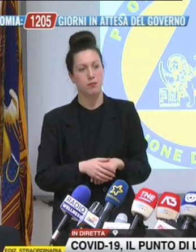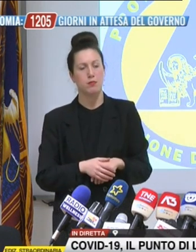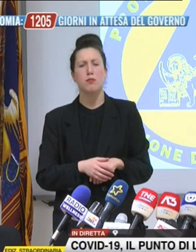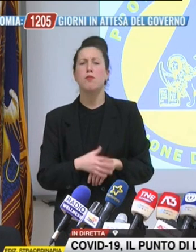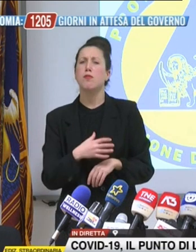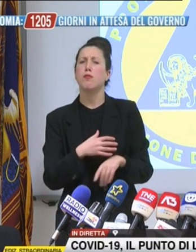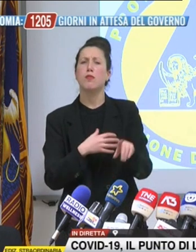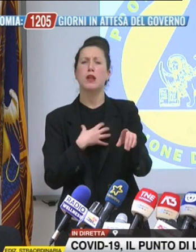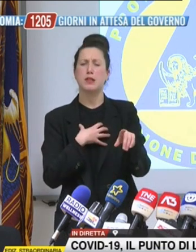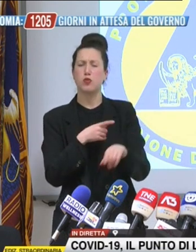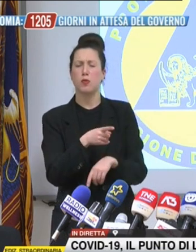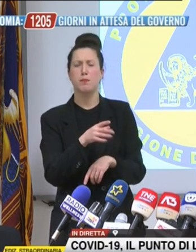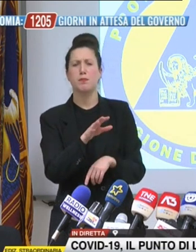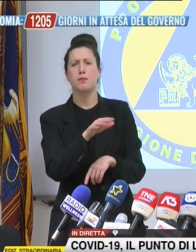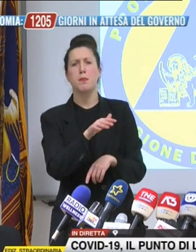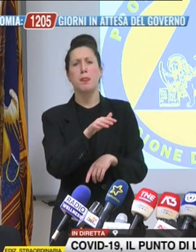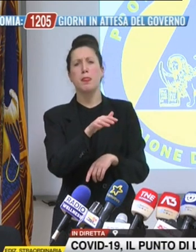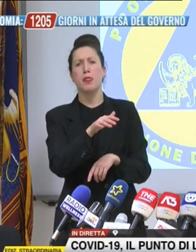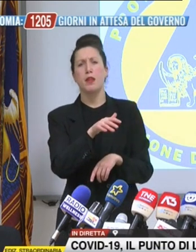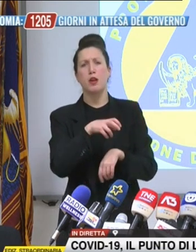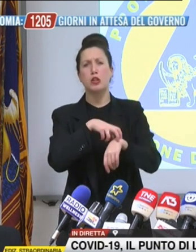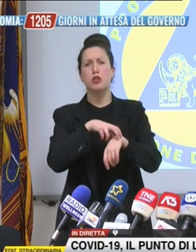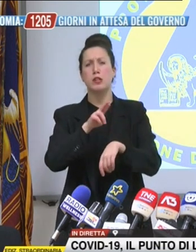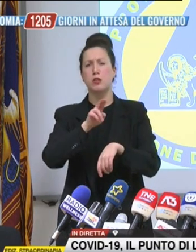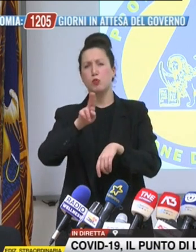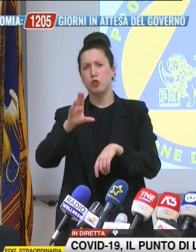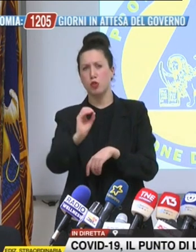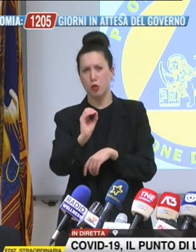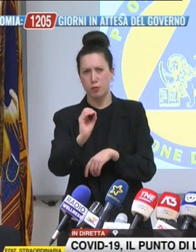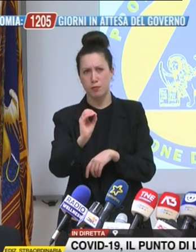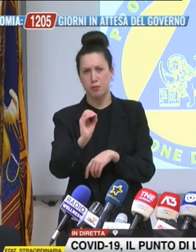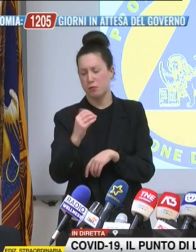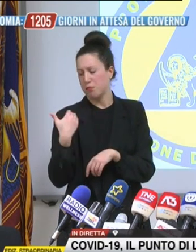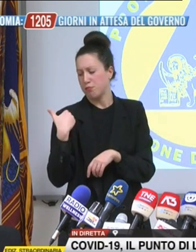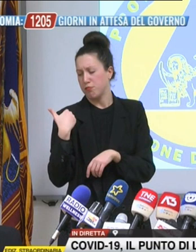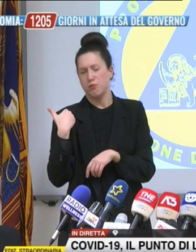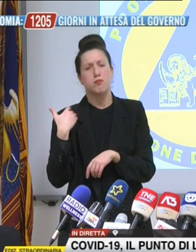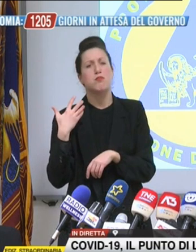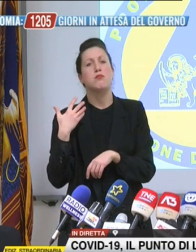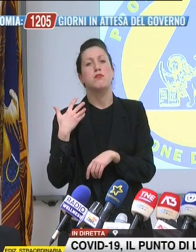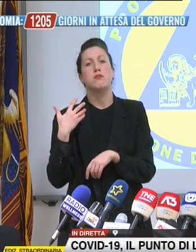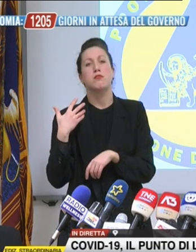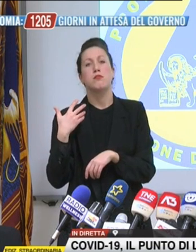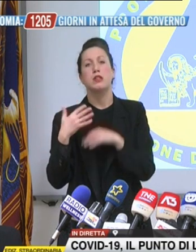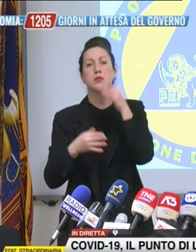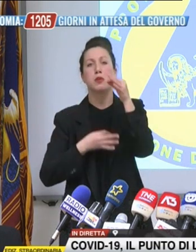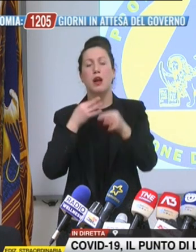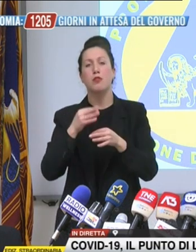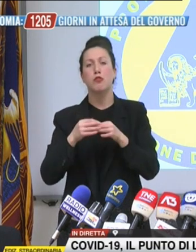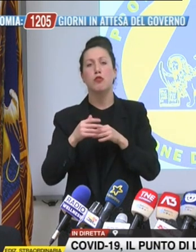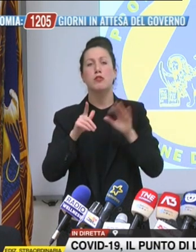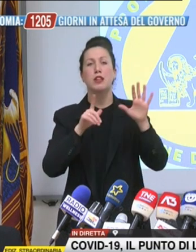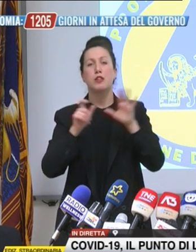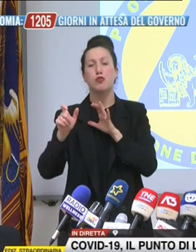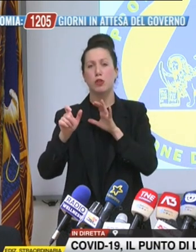Assessore, la dottoressa Russo l'altro giorno ci ha parlato di circa 700 casi di effetti collaterali,